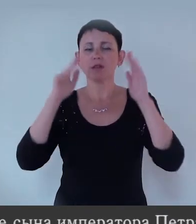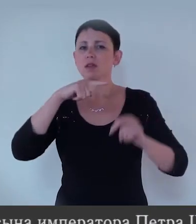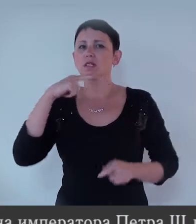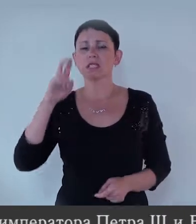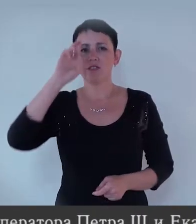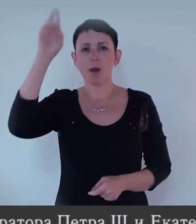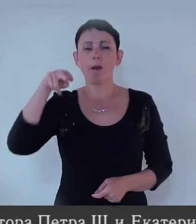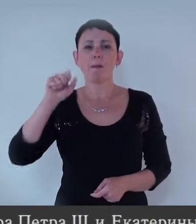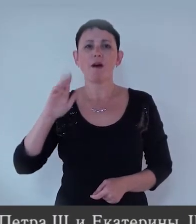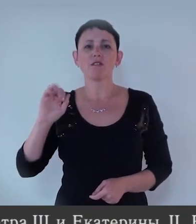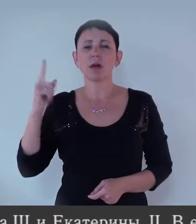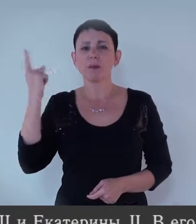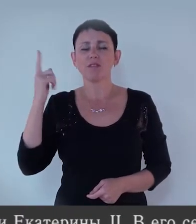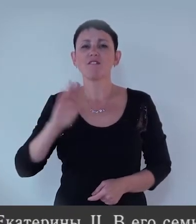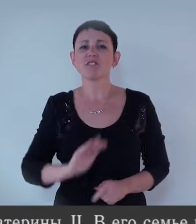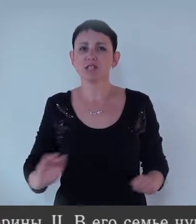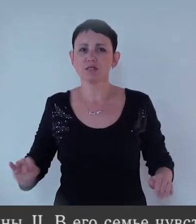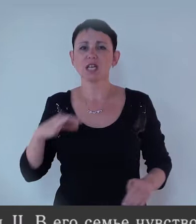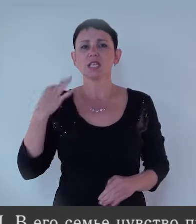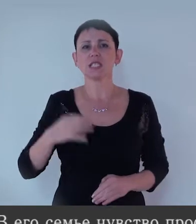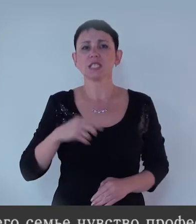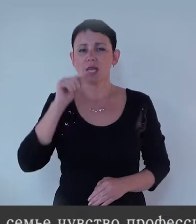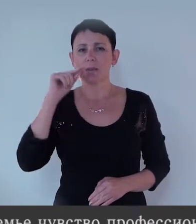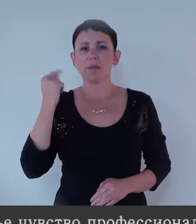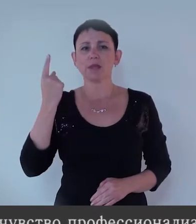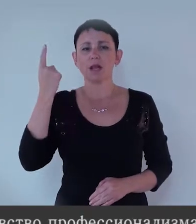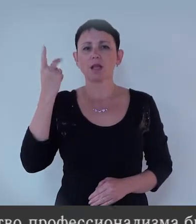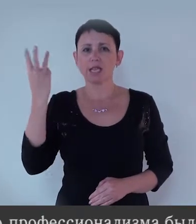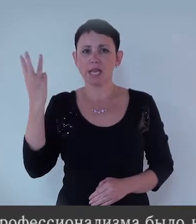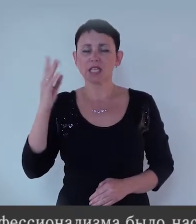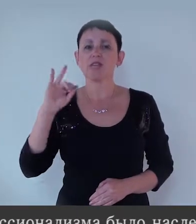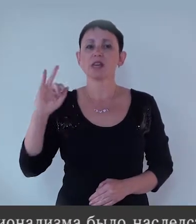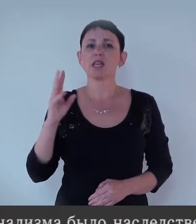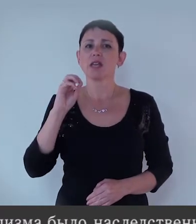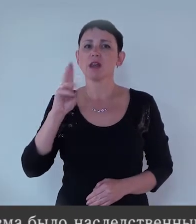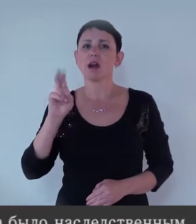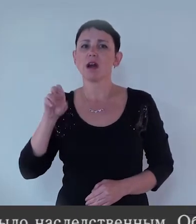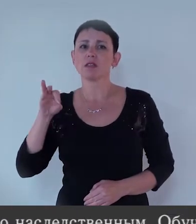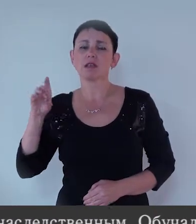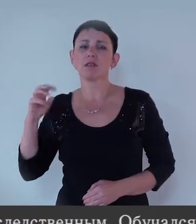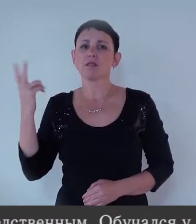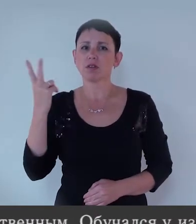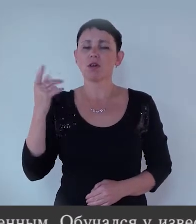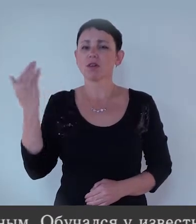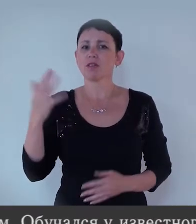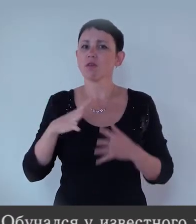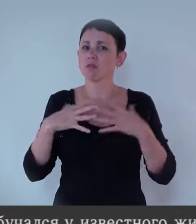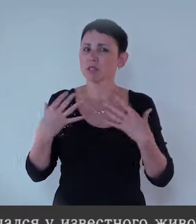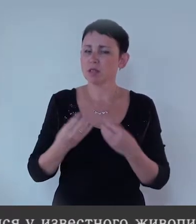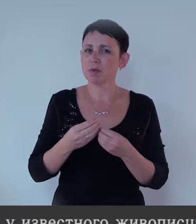в детстве сына императора петра третьего и екатерины второй в его семье чувство профессионализма было наследственным